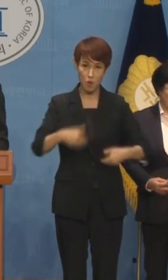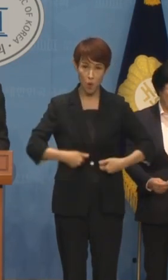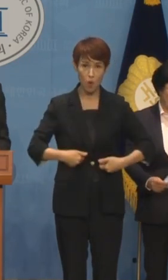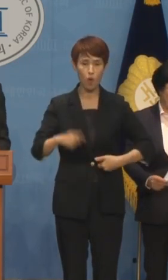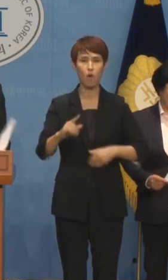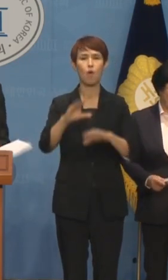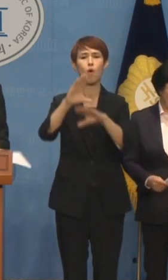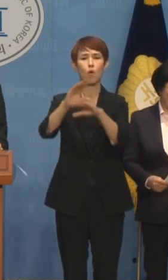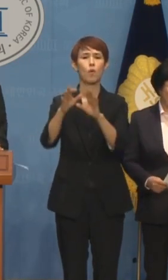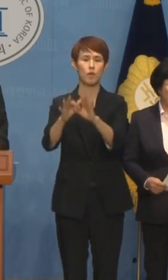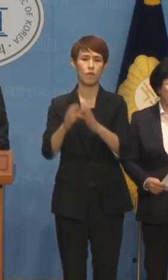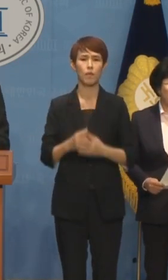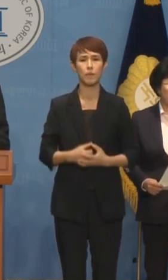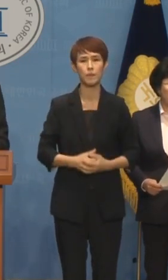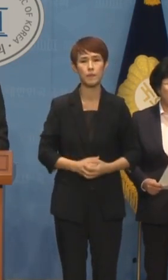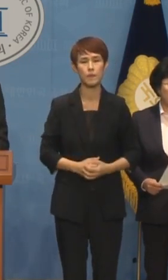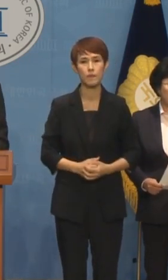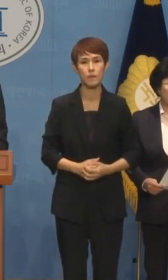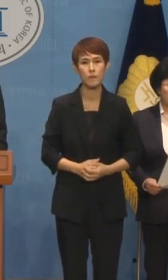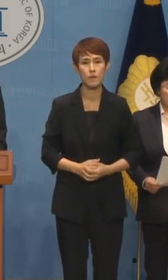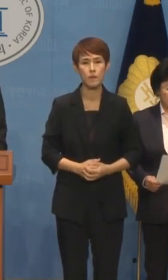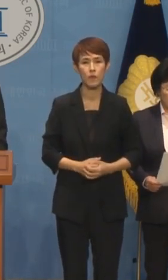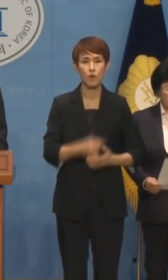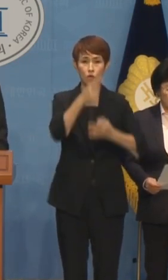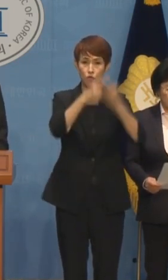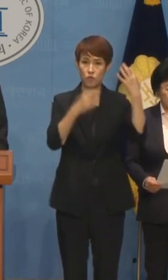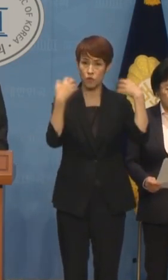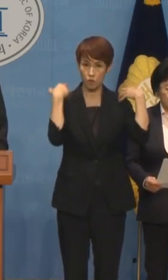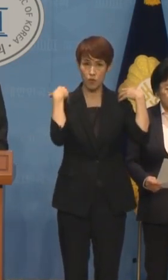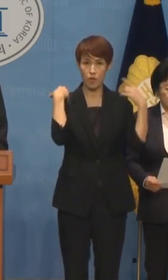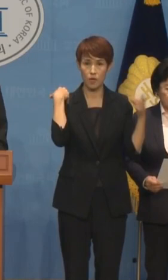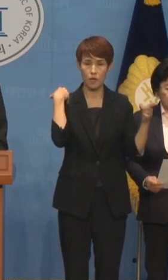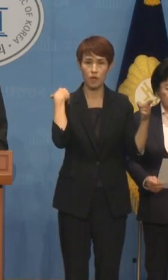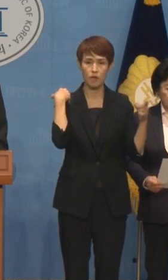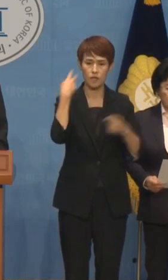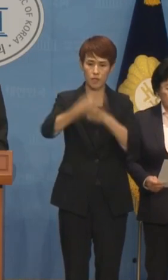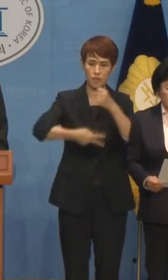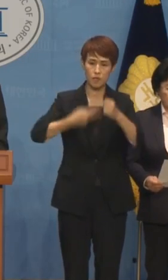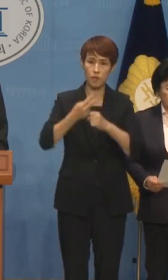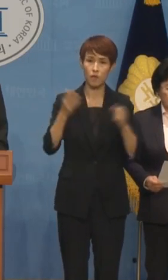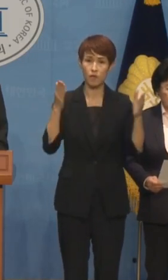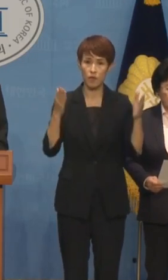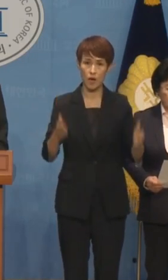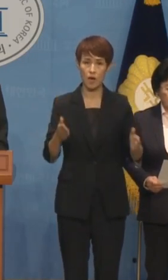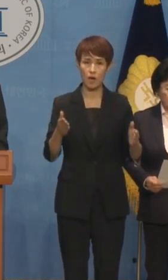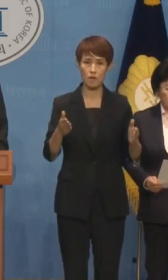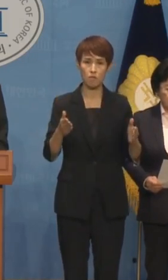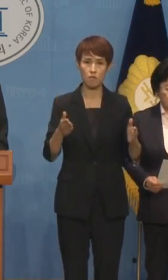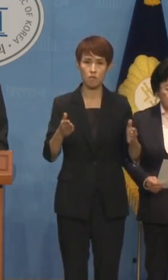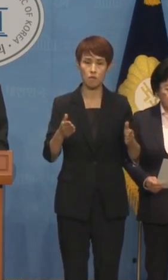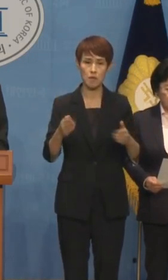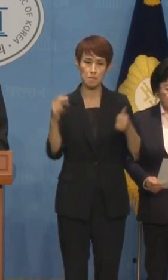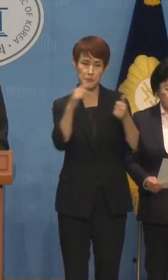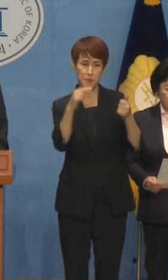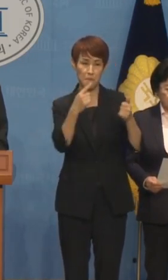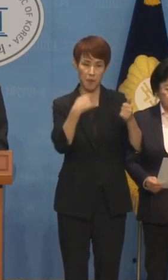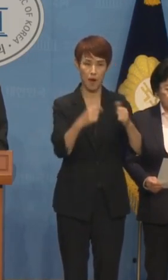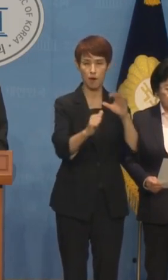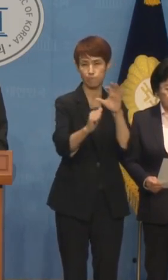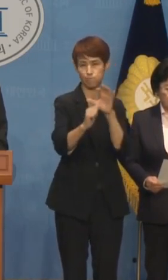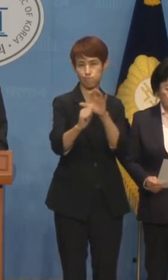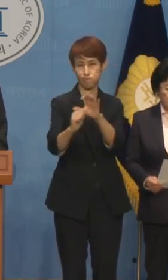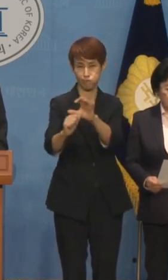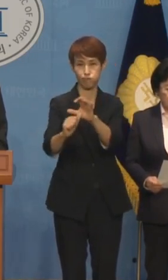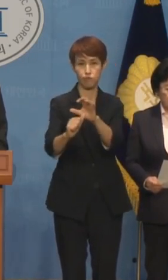언론 분야입니다. 윤석열 정부가 지난 2년 동안 비판 언론을 옥죄어 땡윤